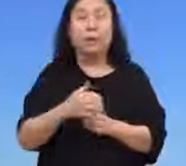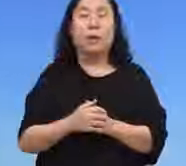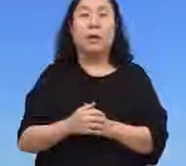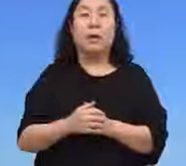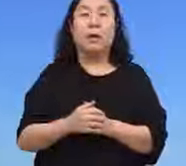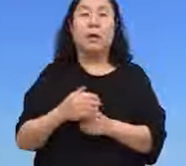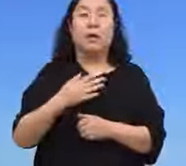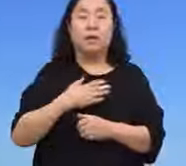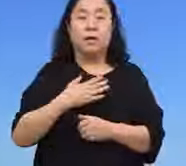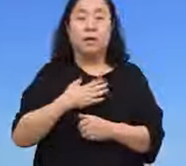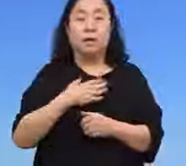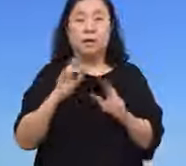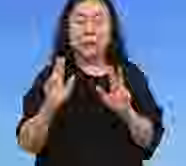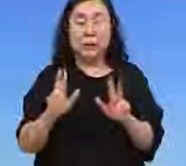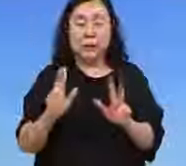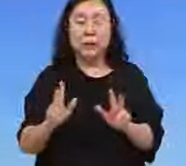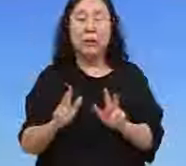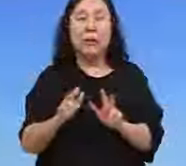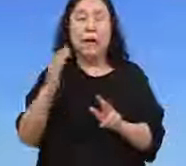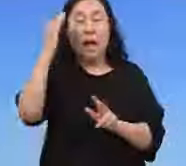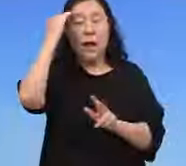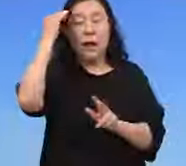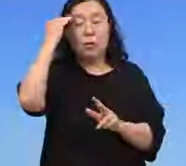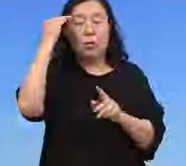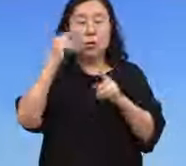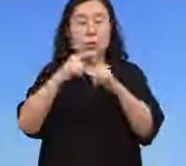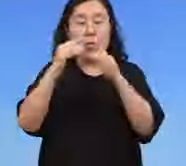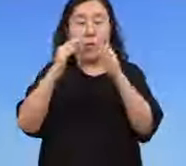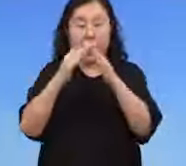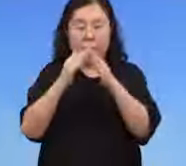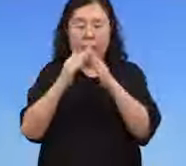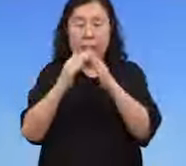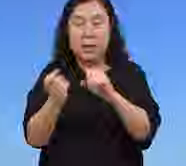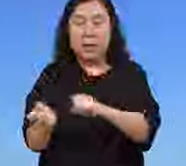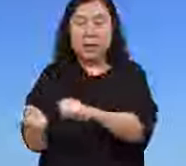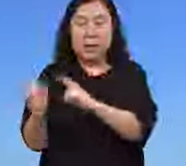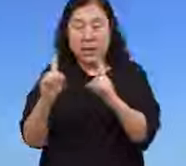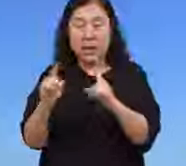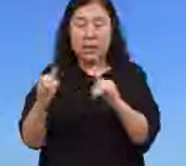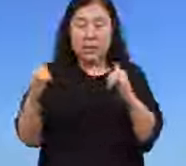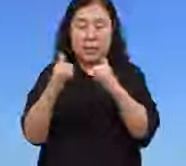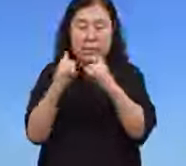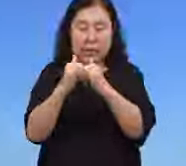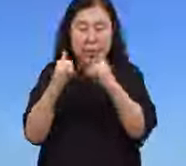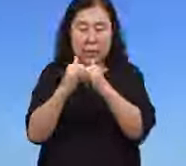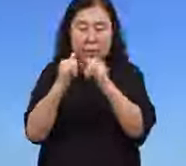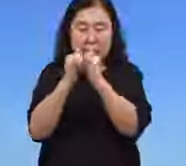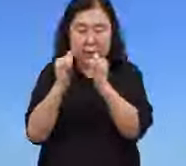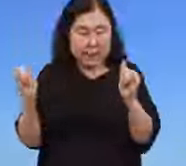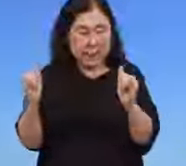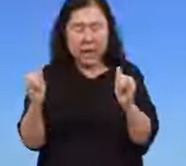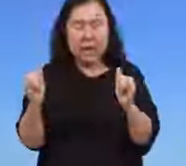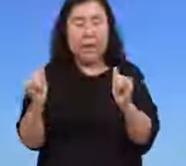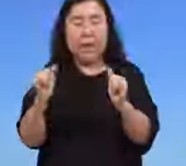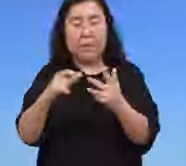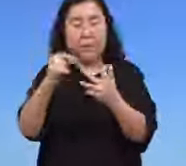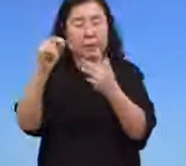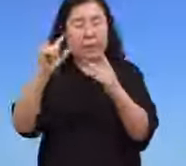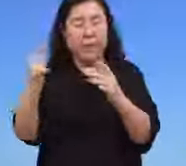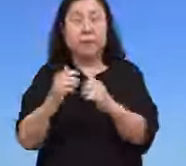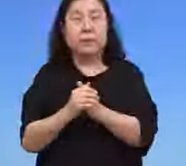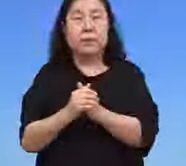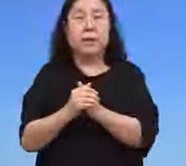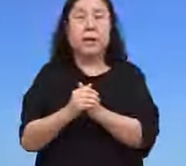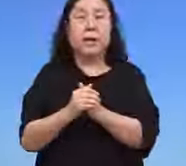목사님들, 저는 지금 한국교회를 살릴 전사를 지금 뽑는 거 아닙니다.